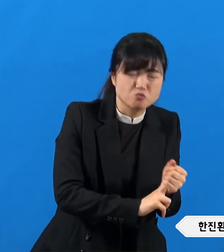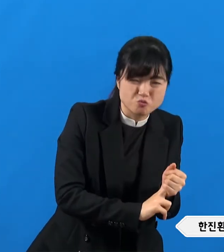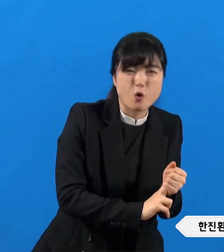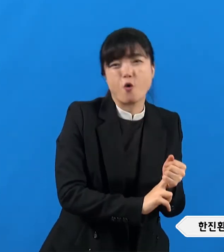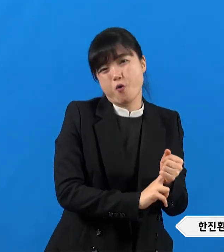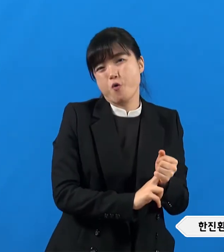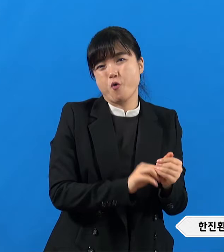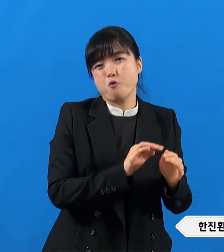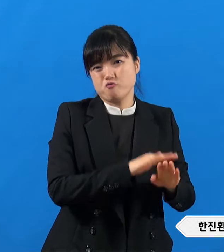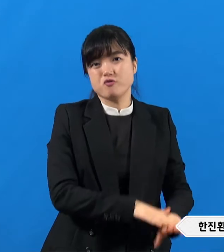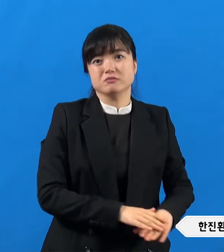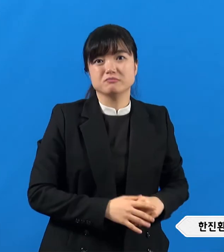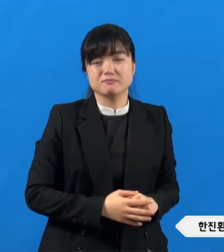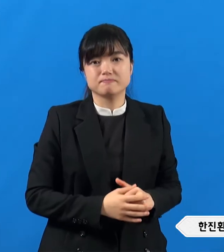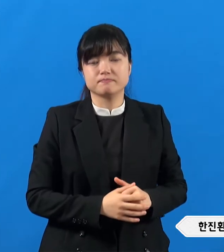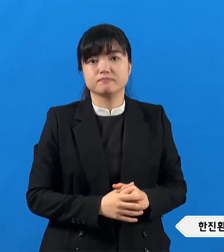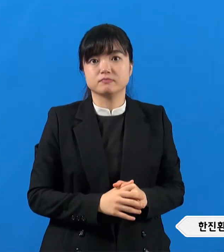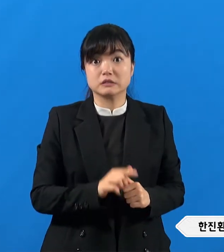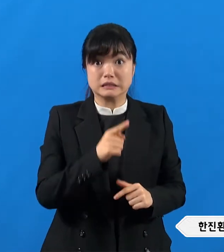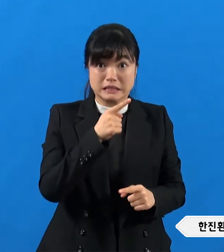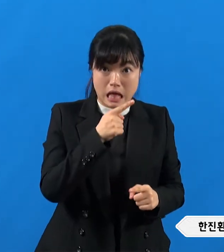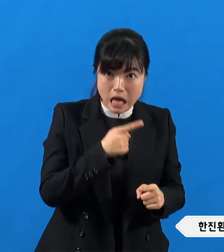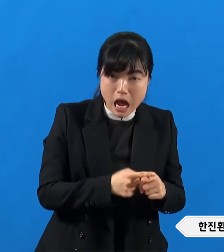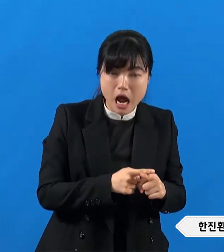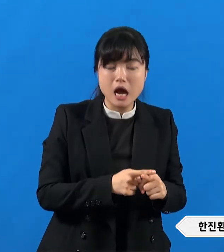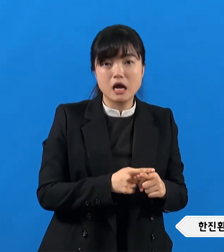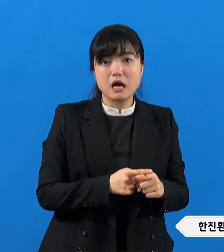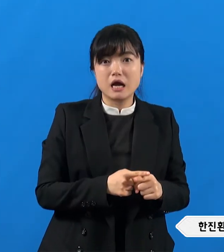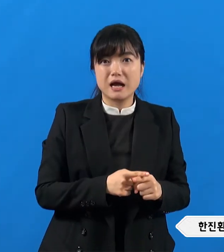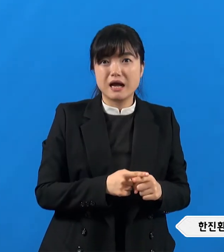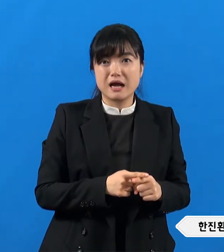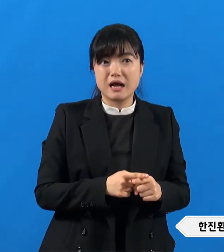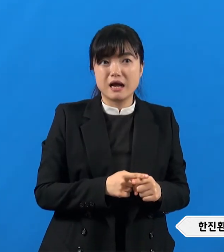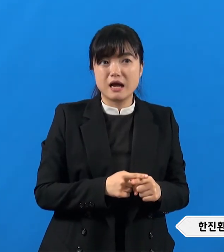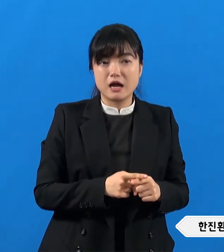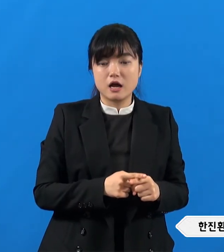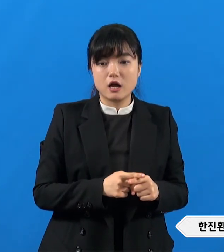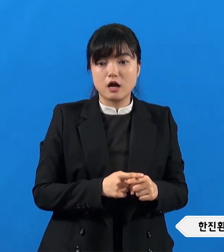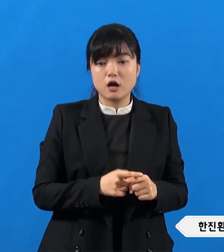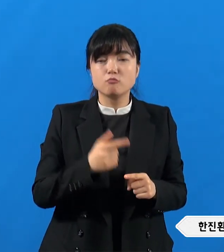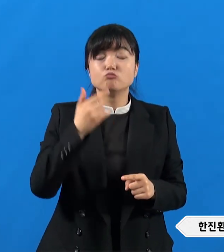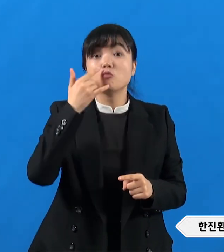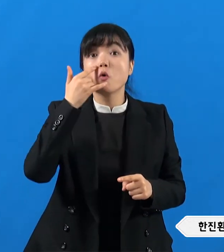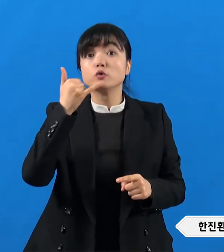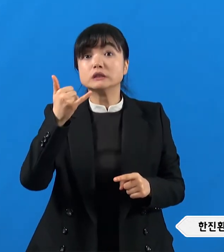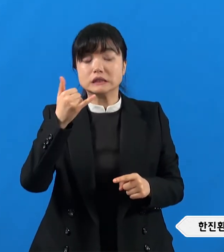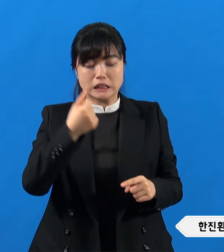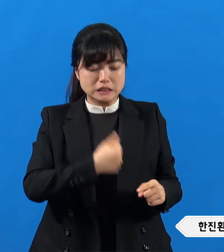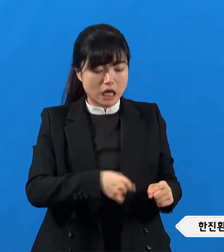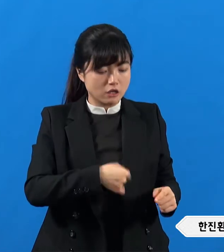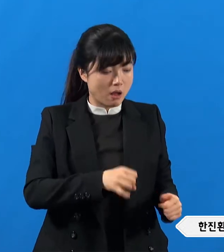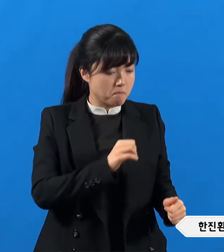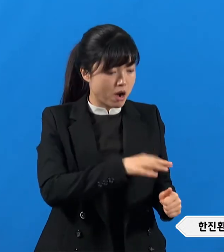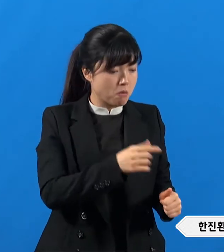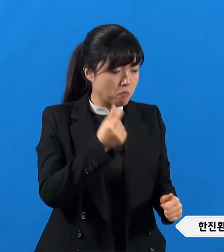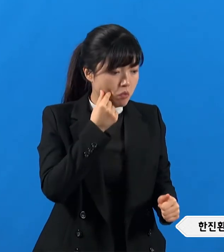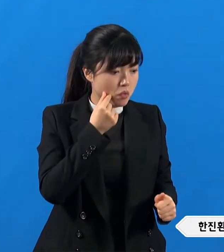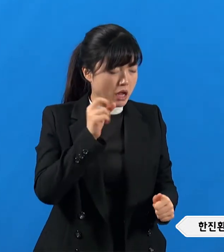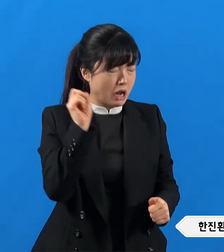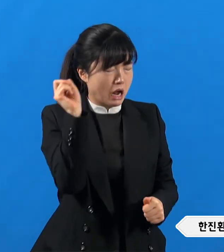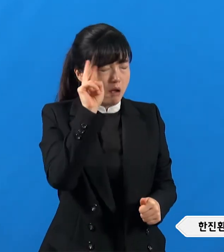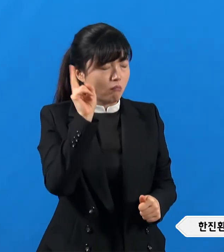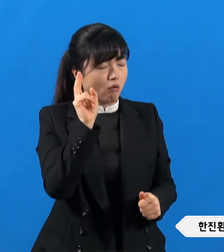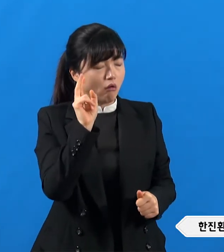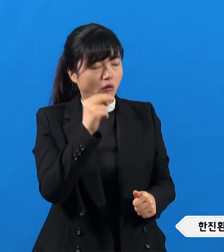때문입니다. 그러다가 부모들이 자식들에게 그런 사실을 알려주지 못하고 갑자기